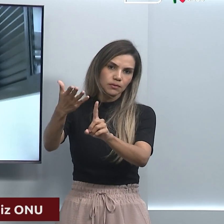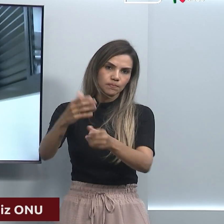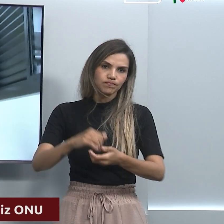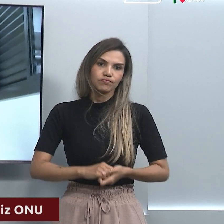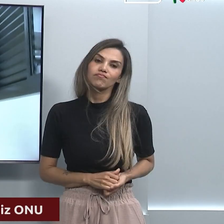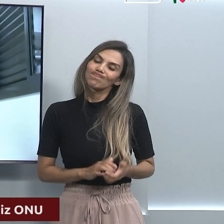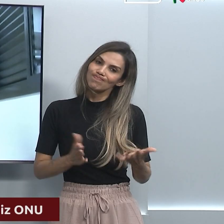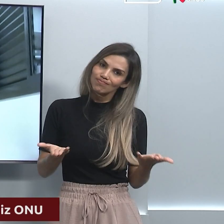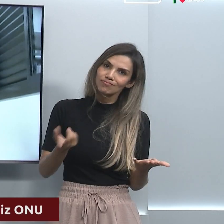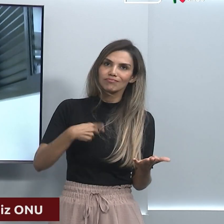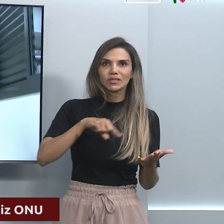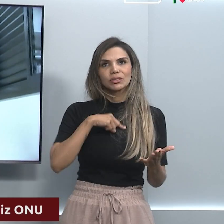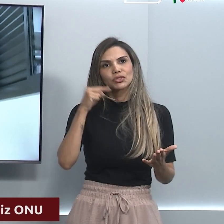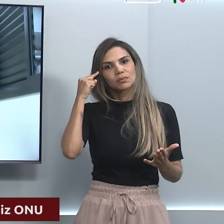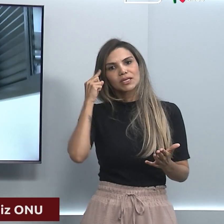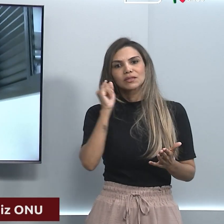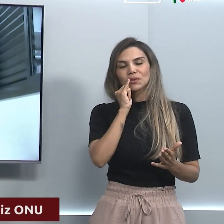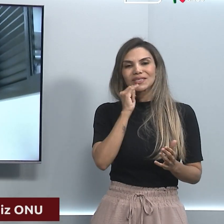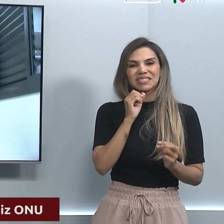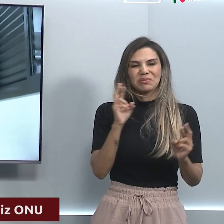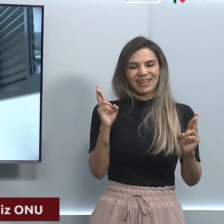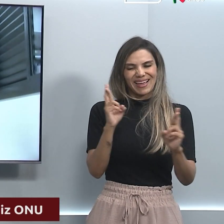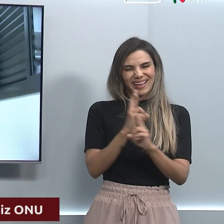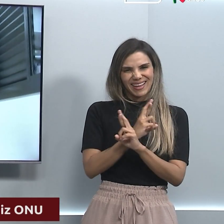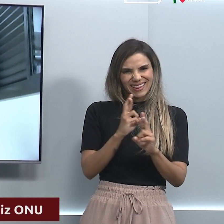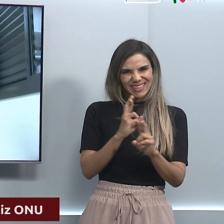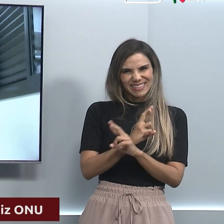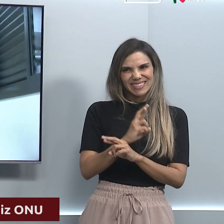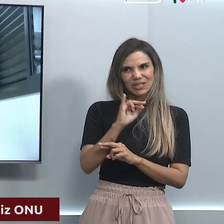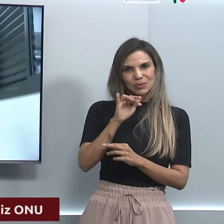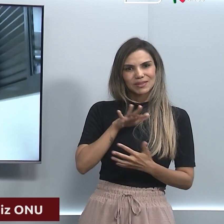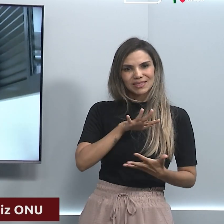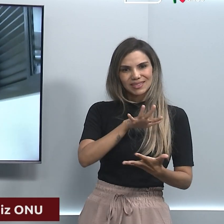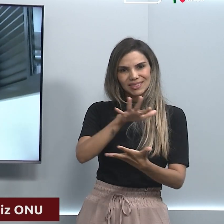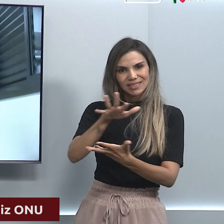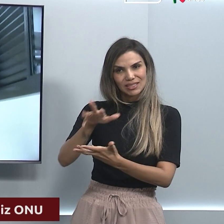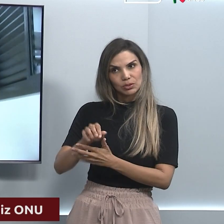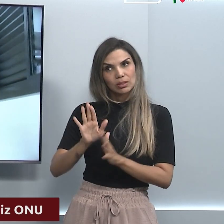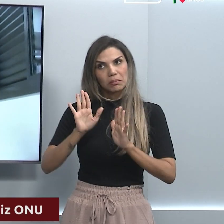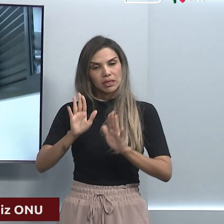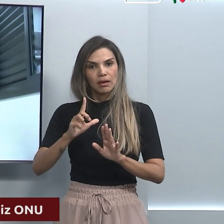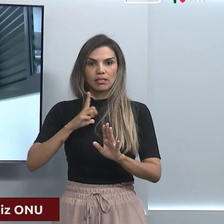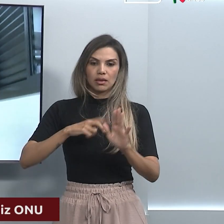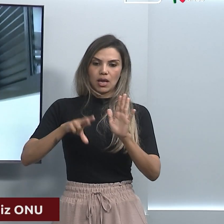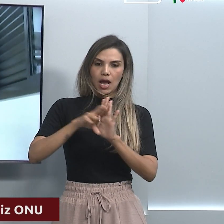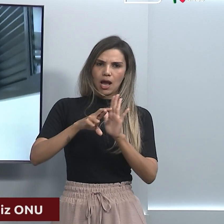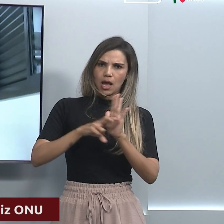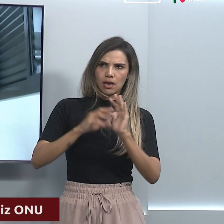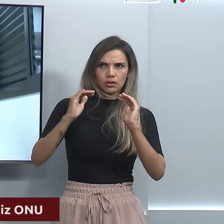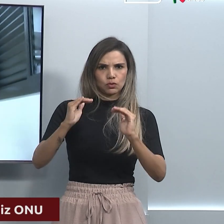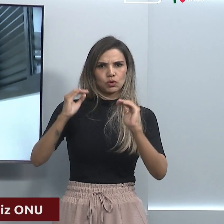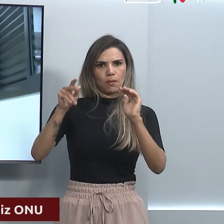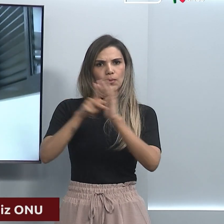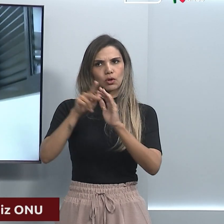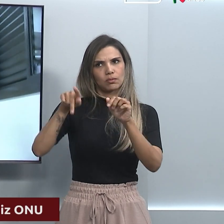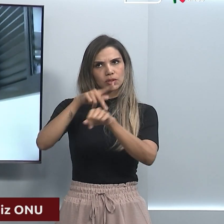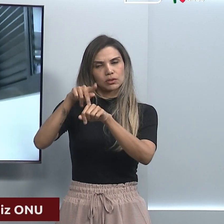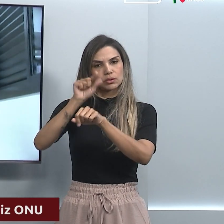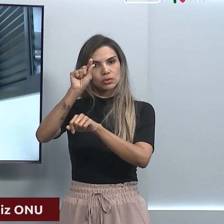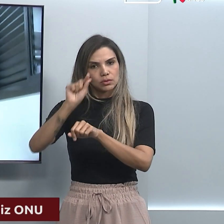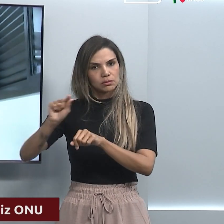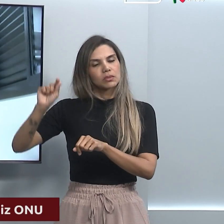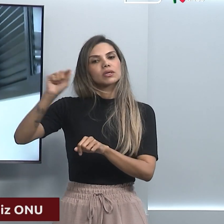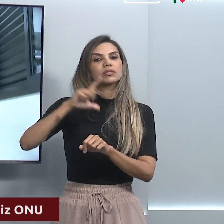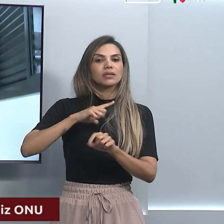quando a gente pensa em relações internacionais, a gente sempre tem a questão da soberania dos estados, mas sem as organizações internacionais